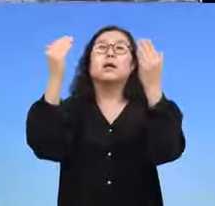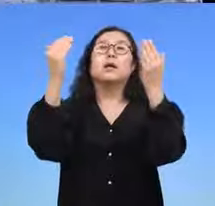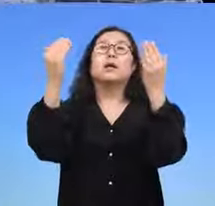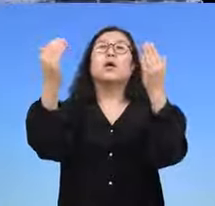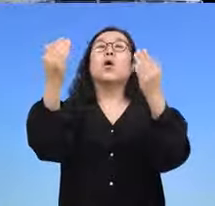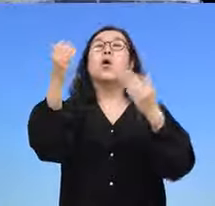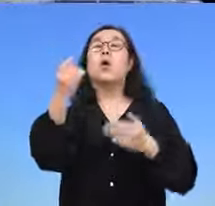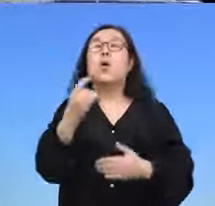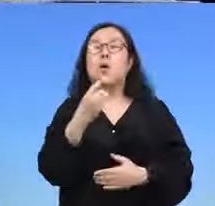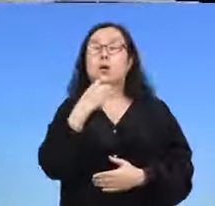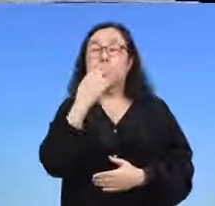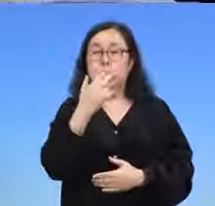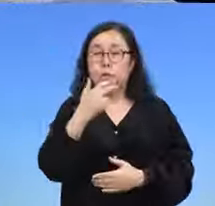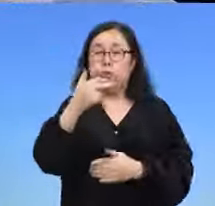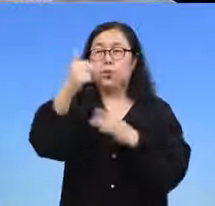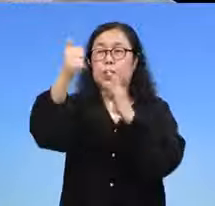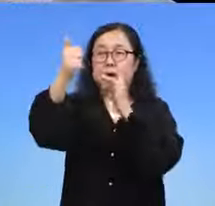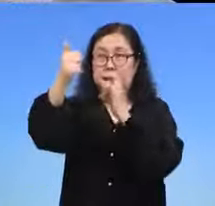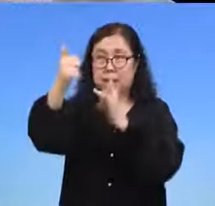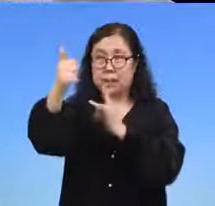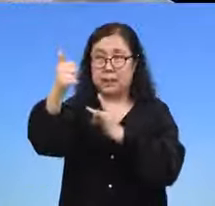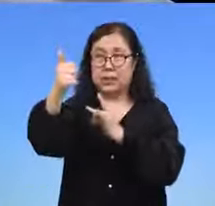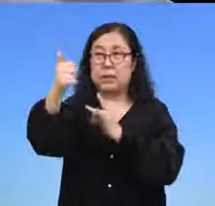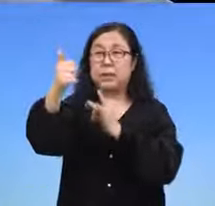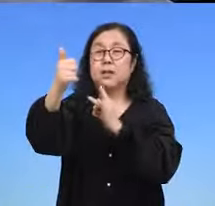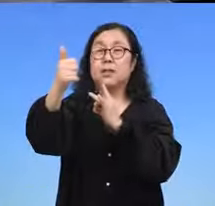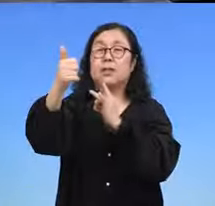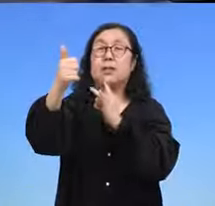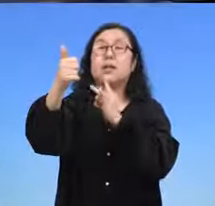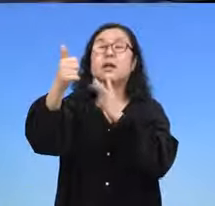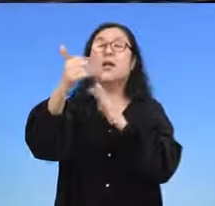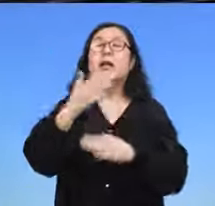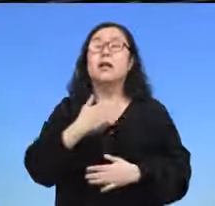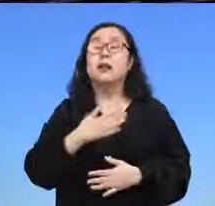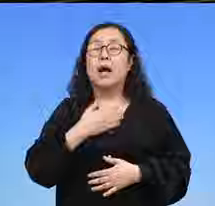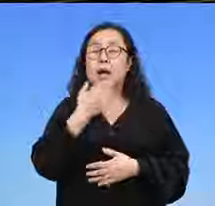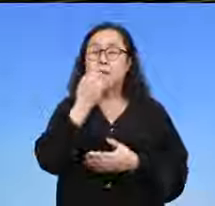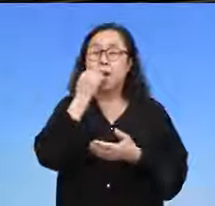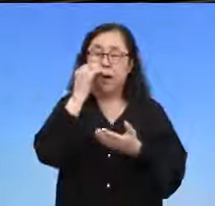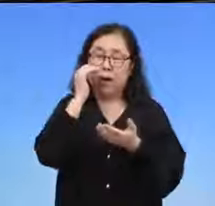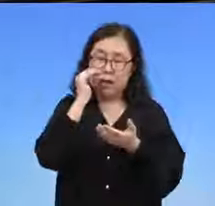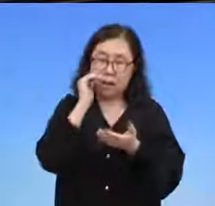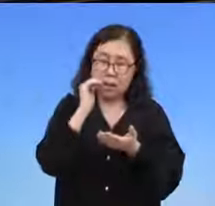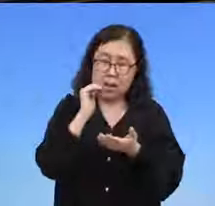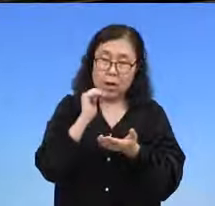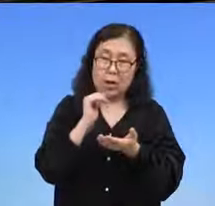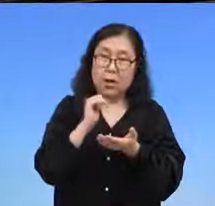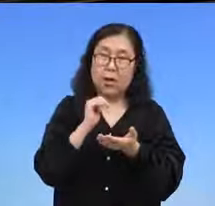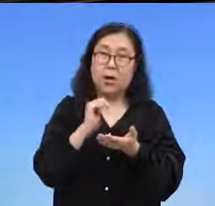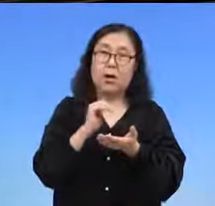아멘. 오직 주만이 나의 반석,